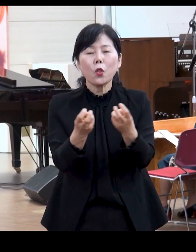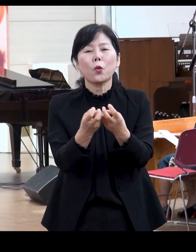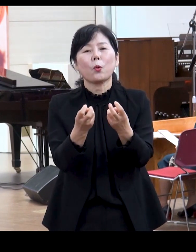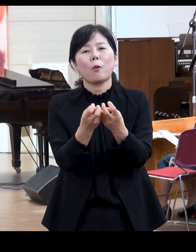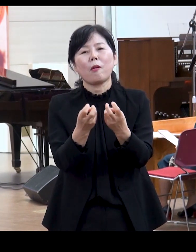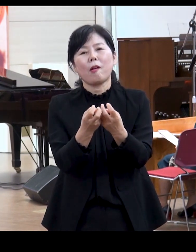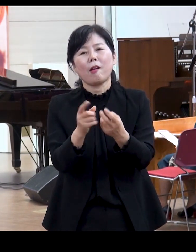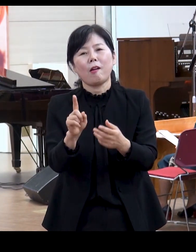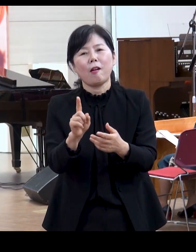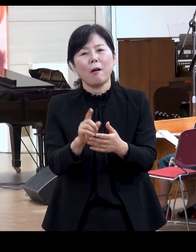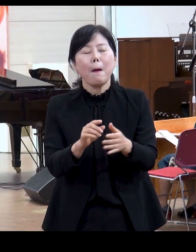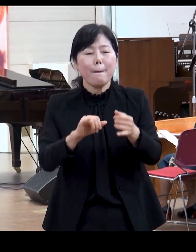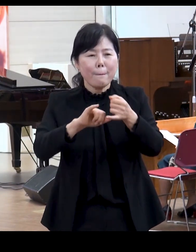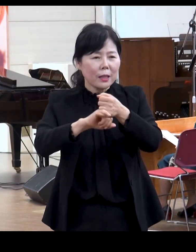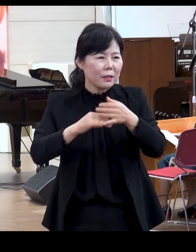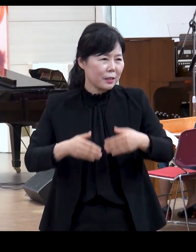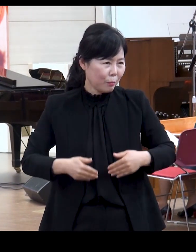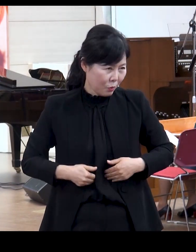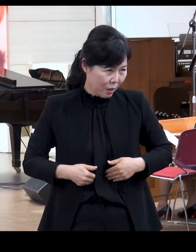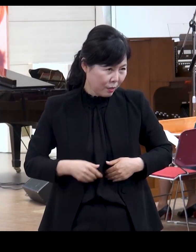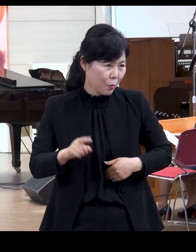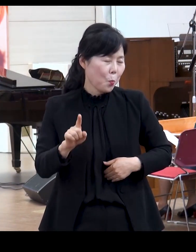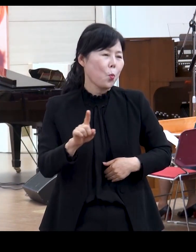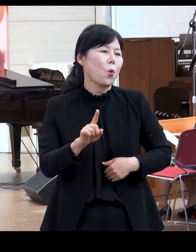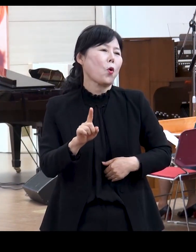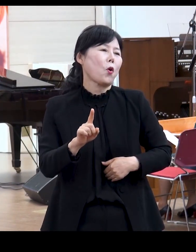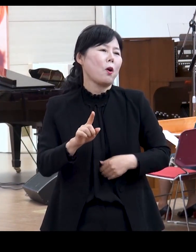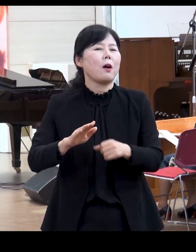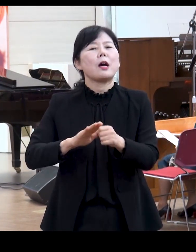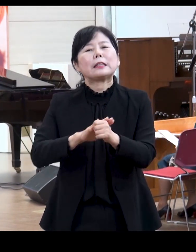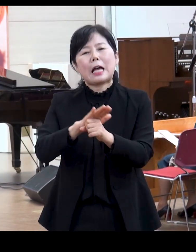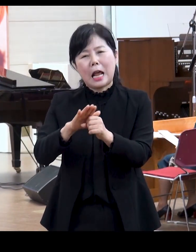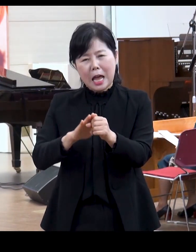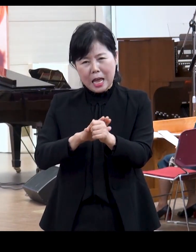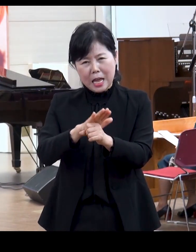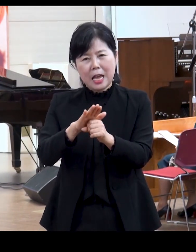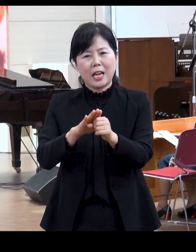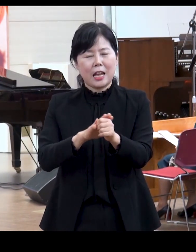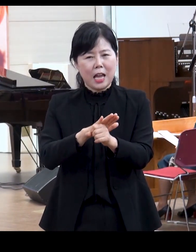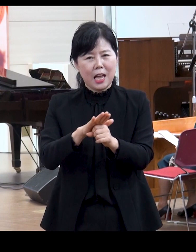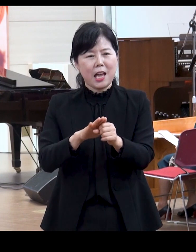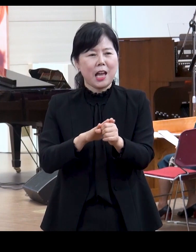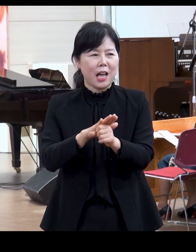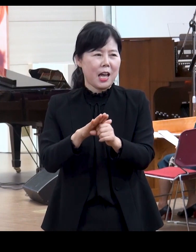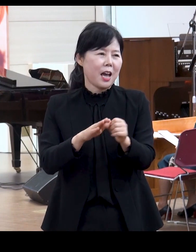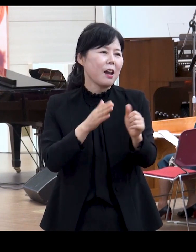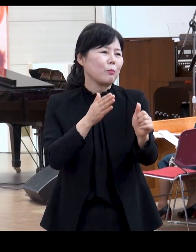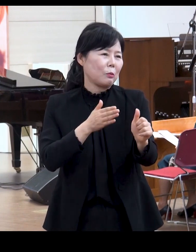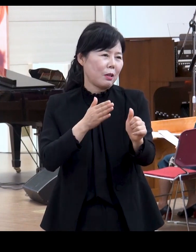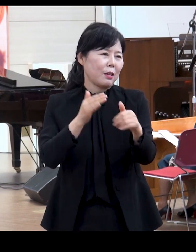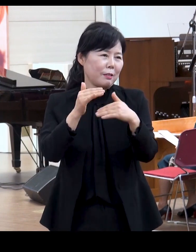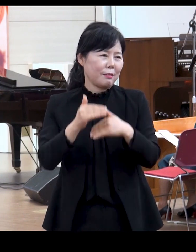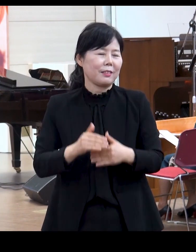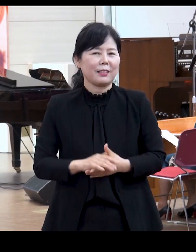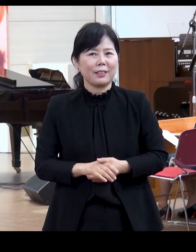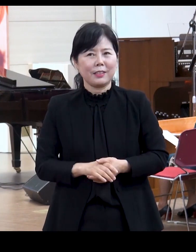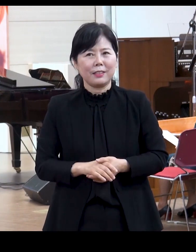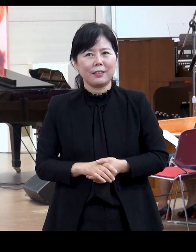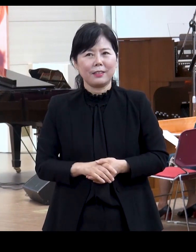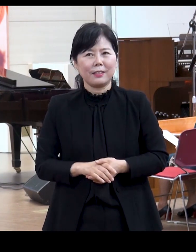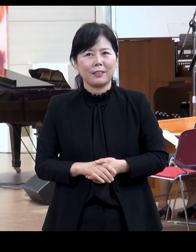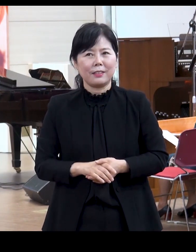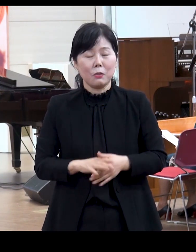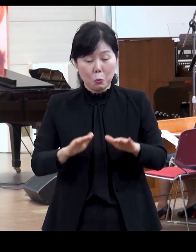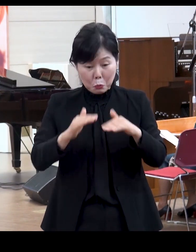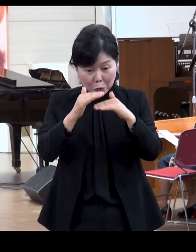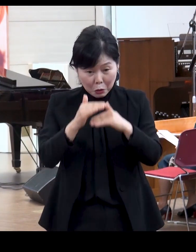하는가? 반드시 있어야 될 것으로 그 다음에 뭘 말하고 있느냐? 사랑하라, 이것을 말하고 있는 겁니다. 자, 그런데